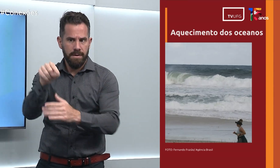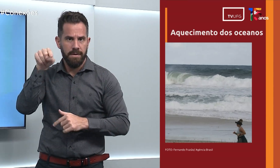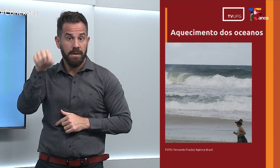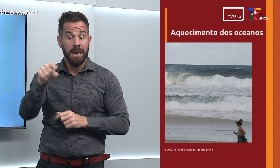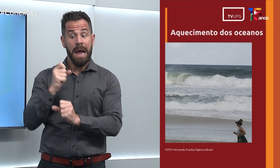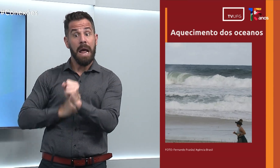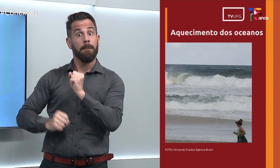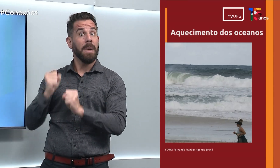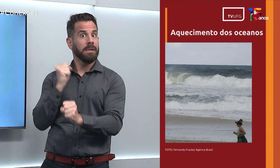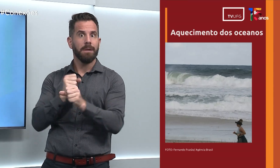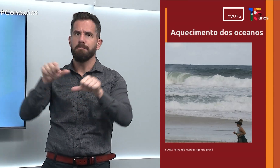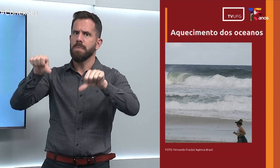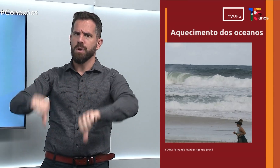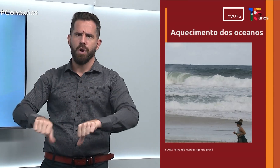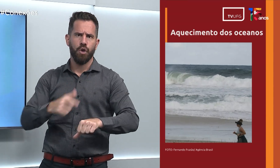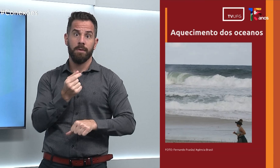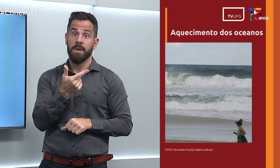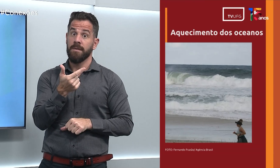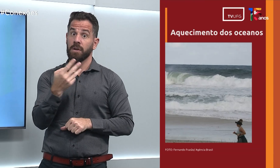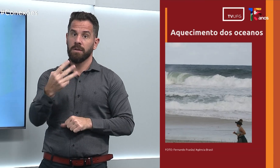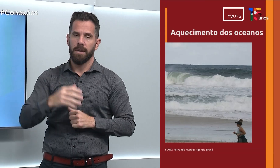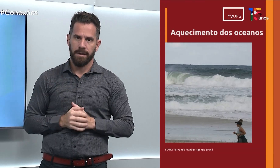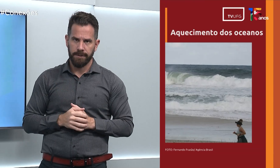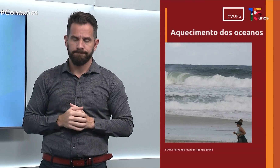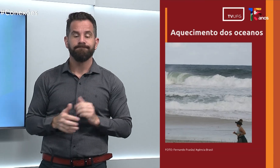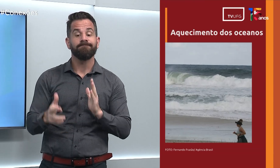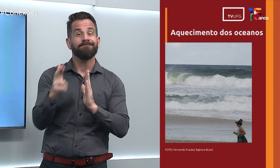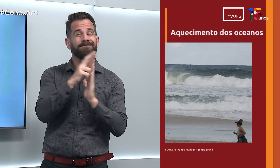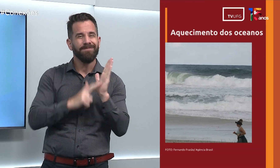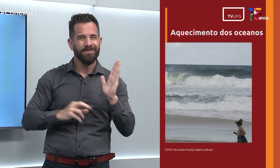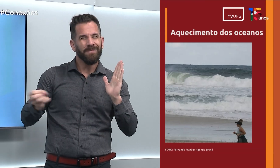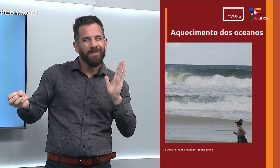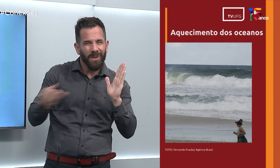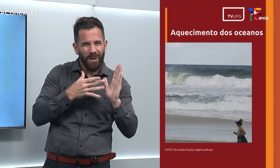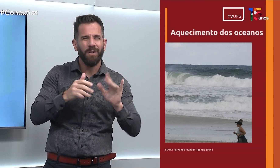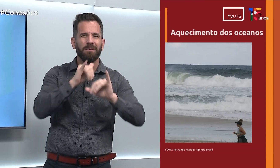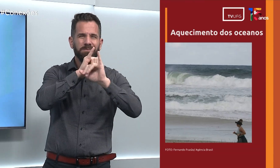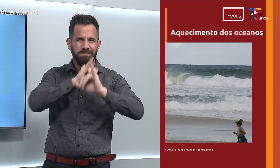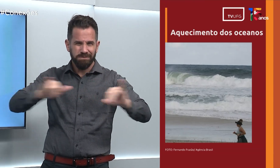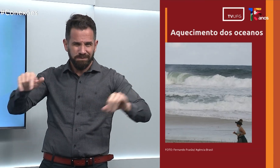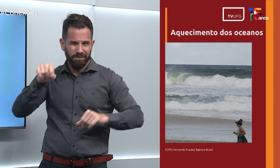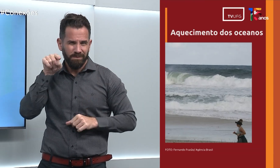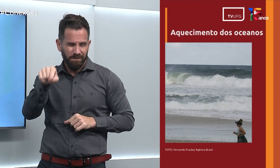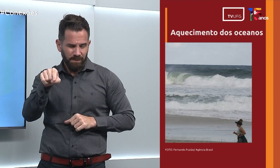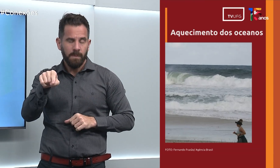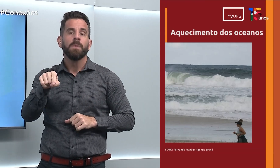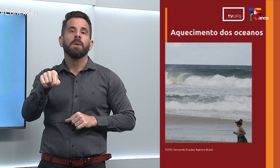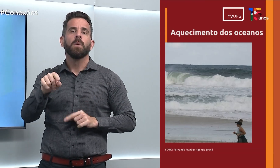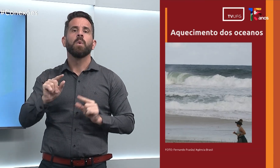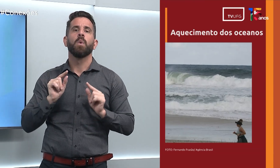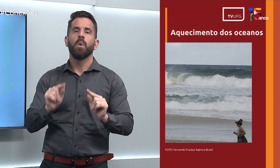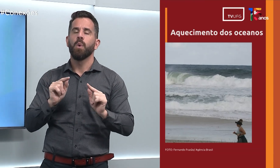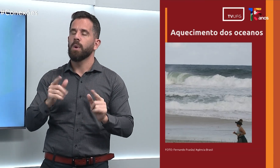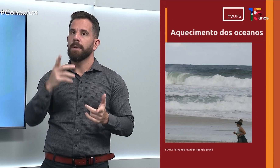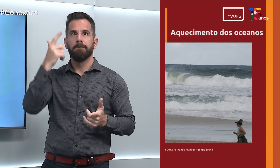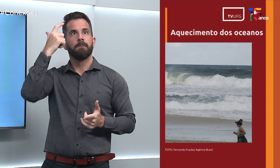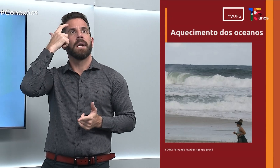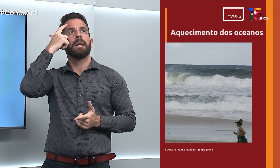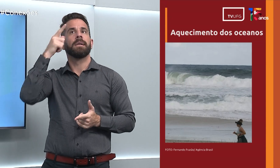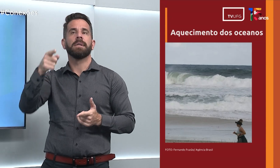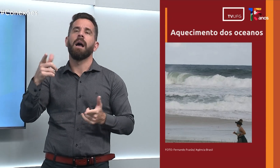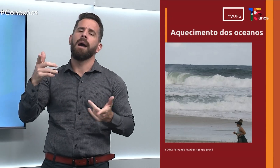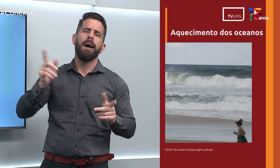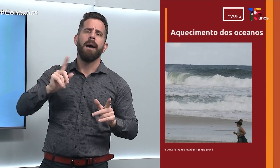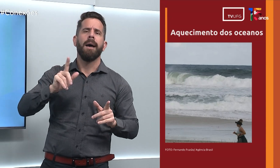recorde no ano passado. O novo relatório divulgado pela Unesco destaca ainda que não há dúvidas de que